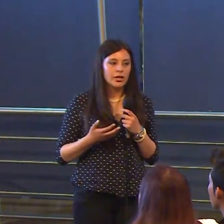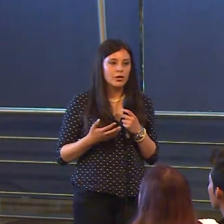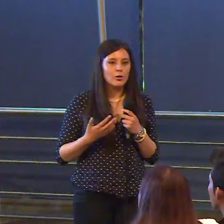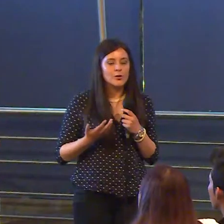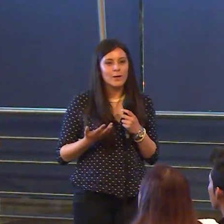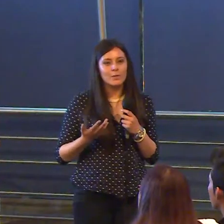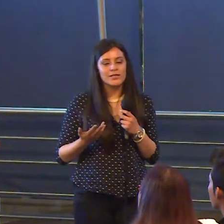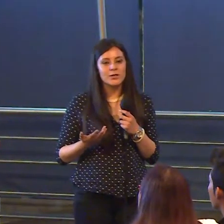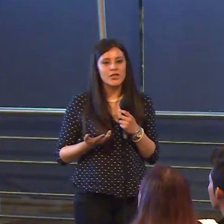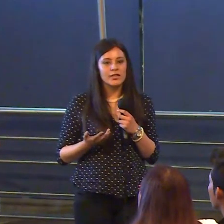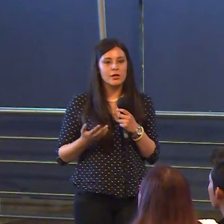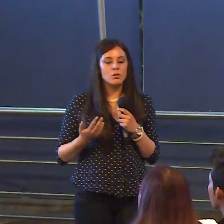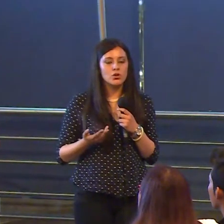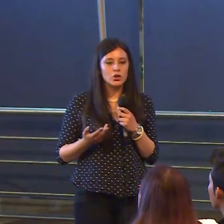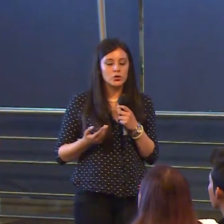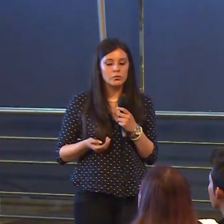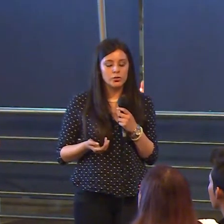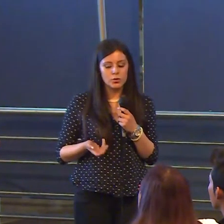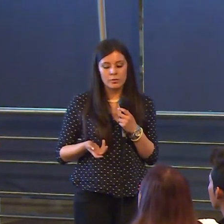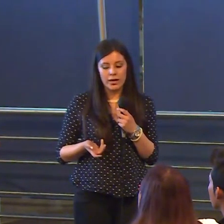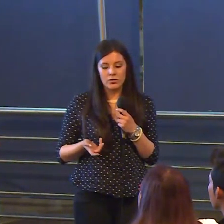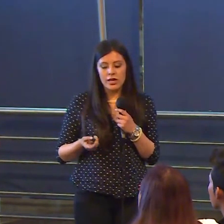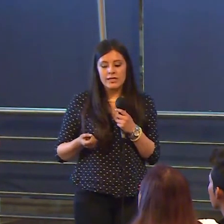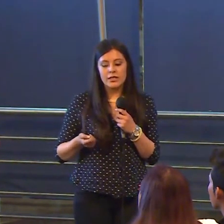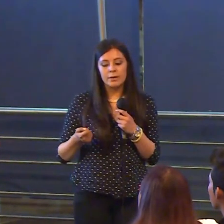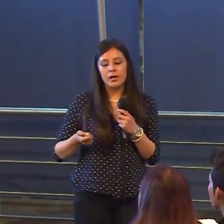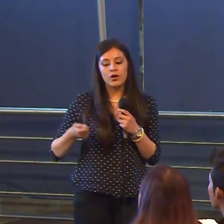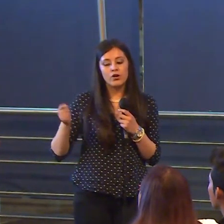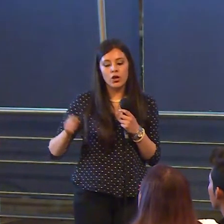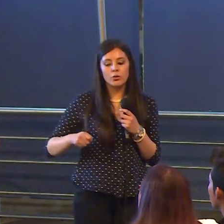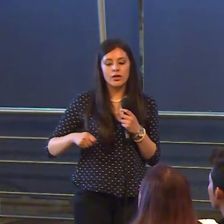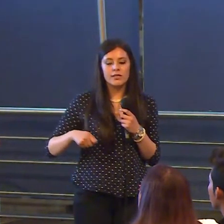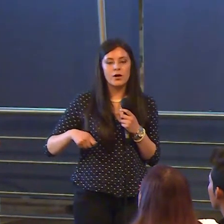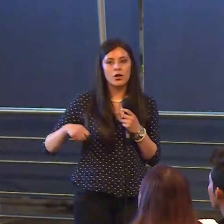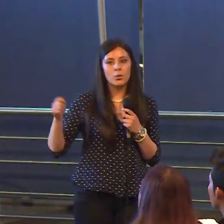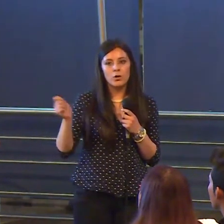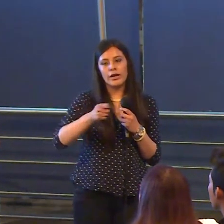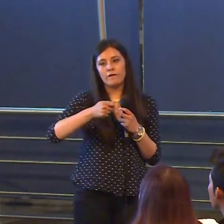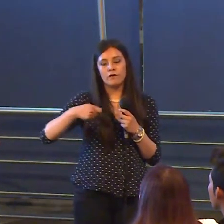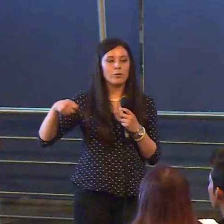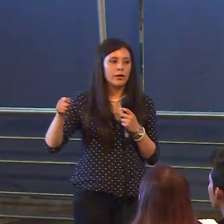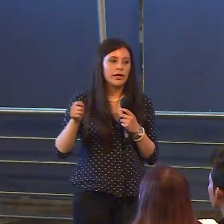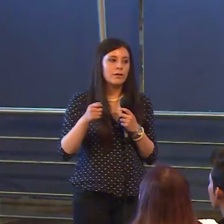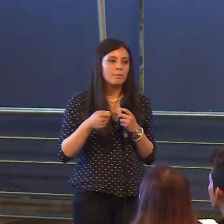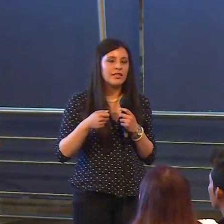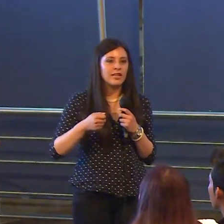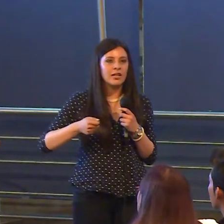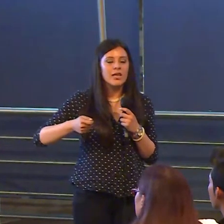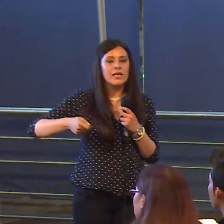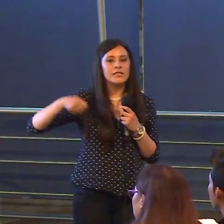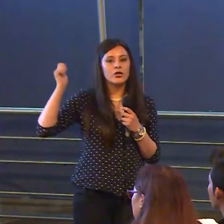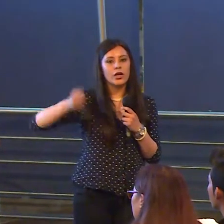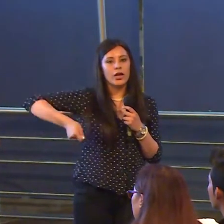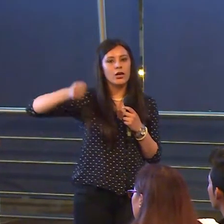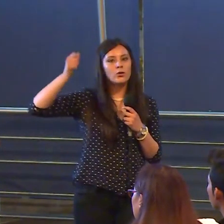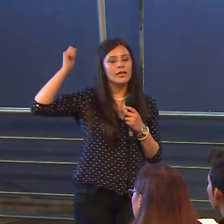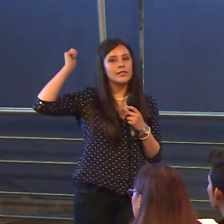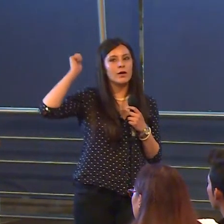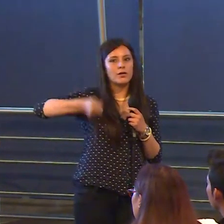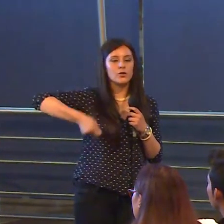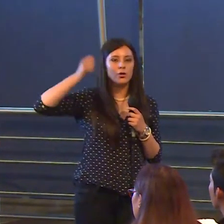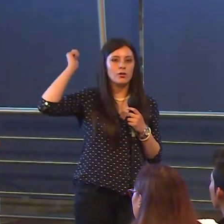pincel porque no le gustaba pues ensuciarse mucho sus manos, sin embargo no lo utilizaba como de la forma en que iba a pintar, sino que